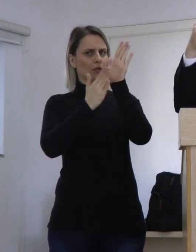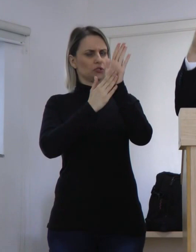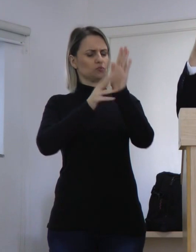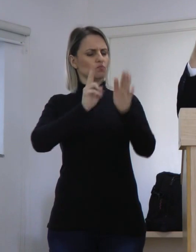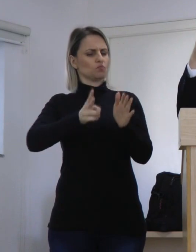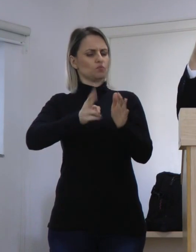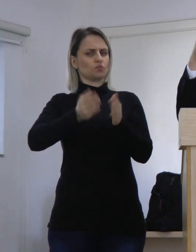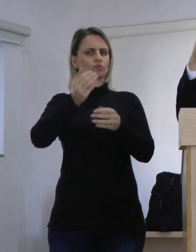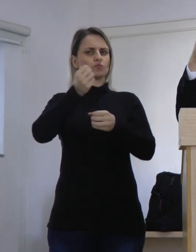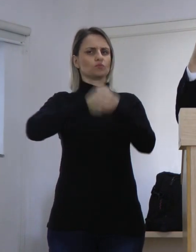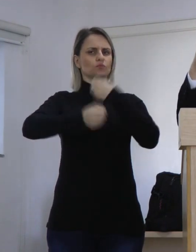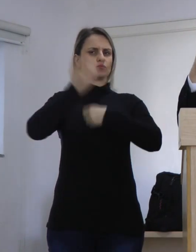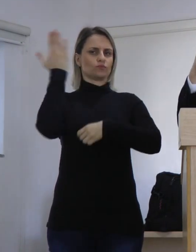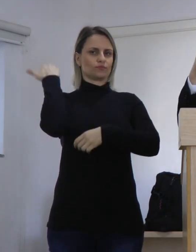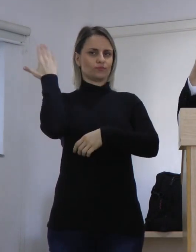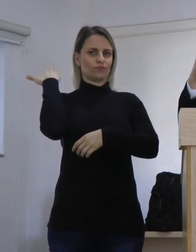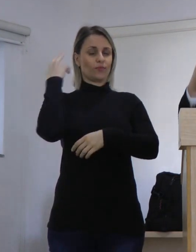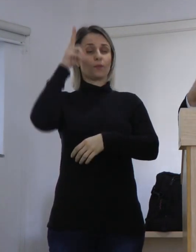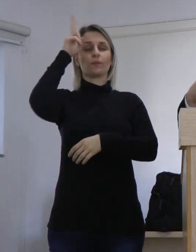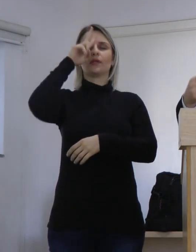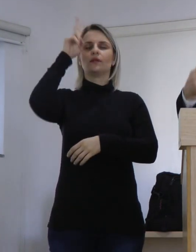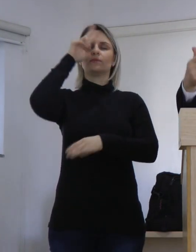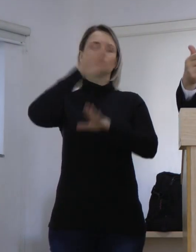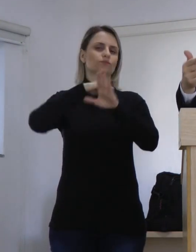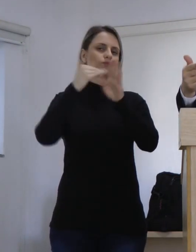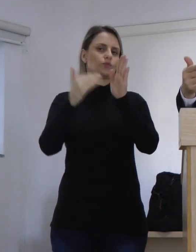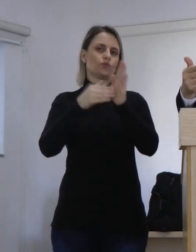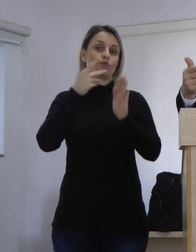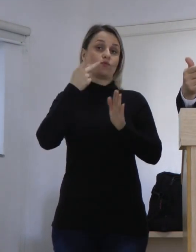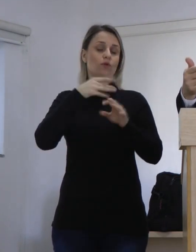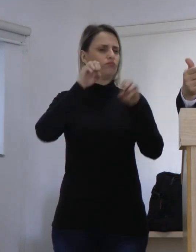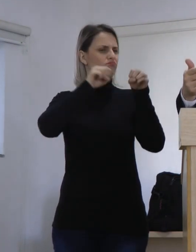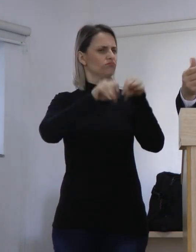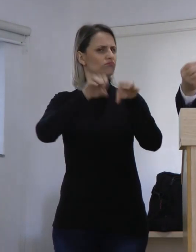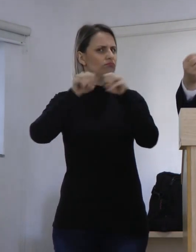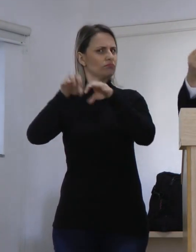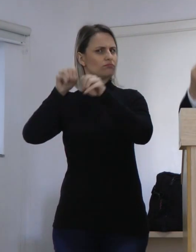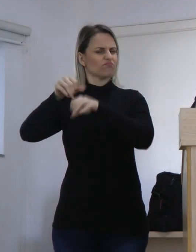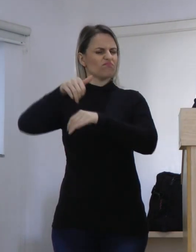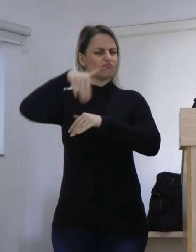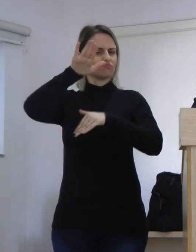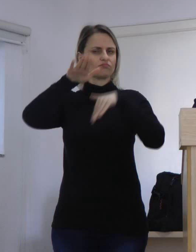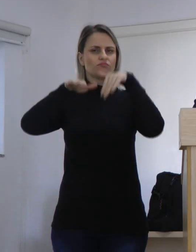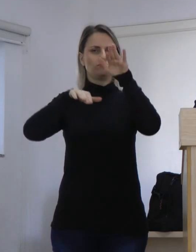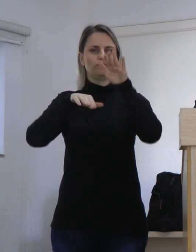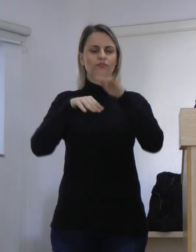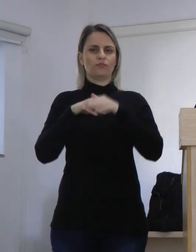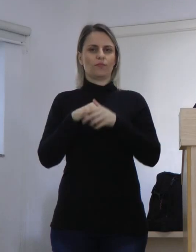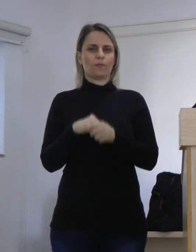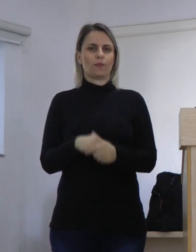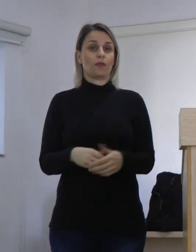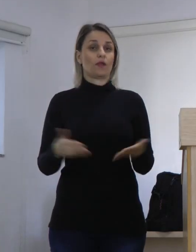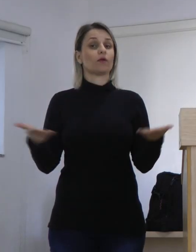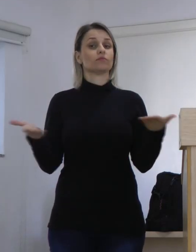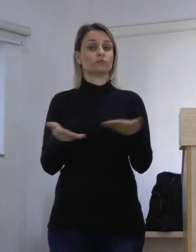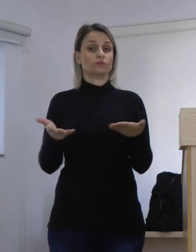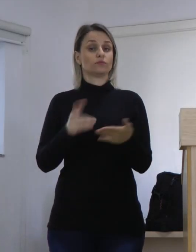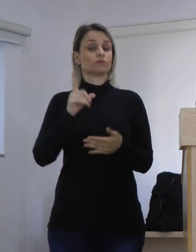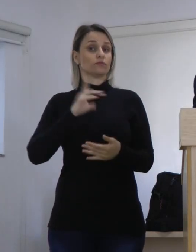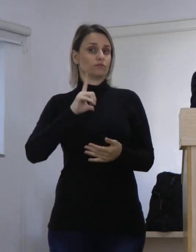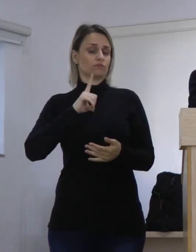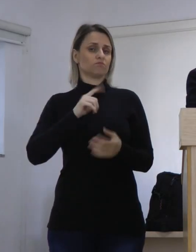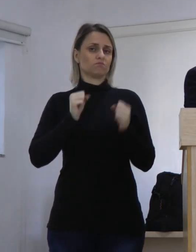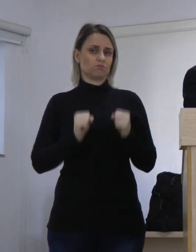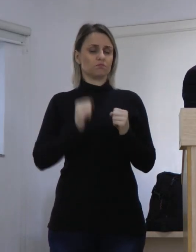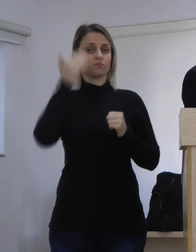que ele houvera dito e nos ensinar muito mais. Então a gente agora já temos condição de entender